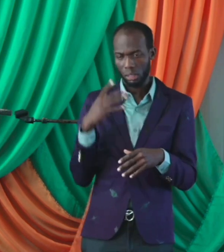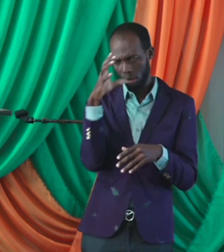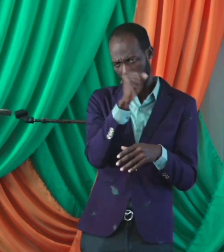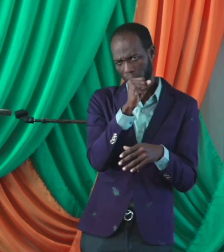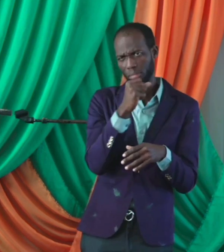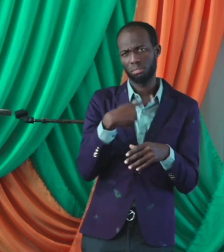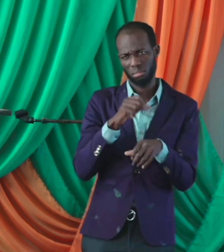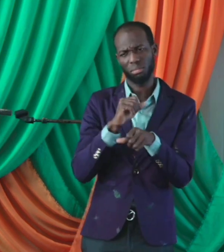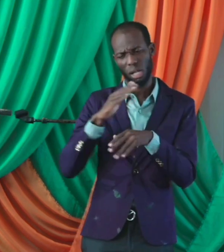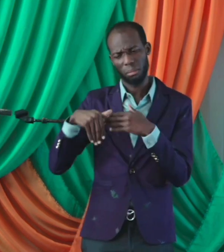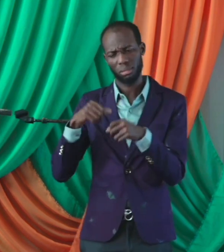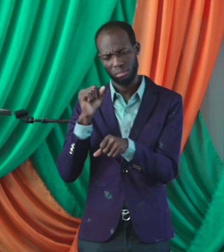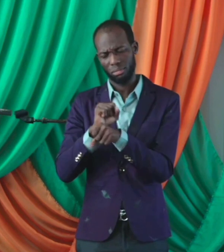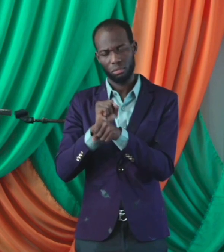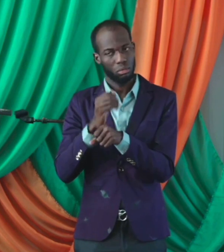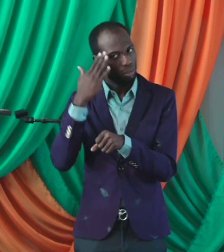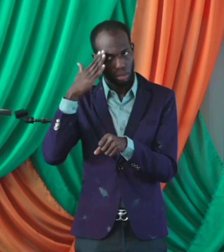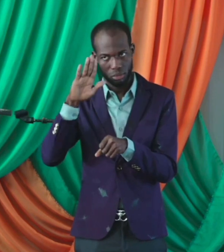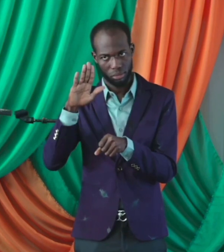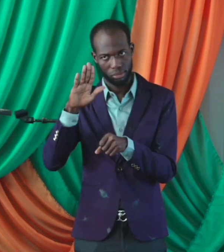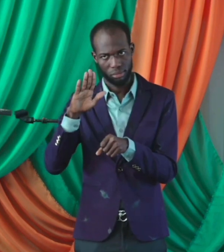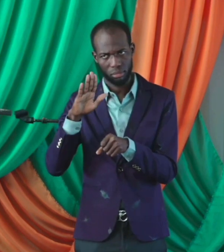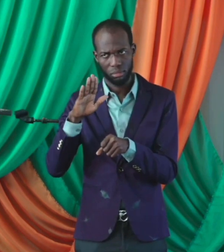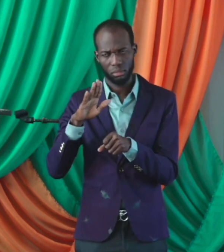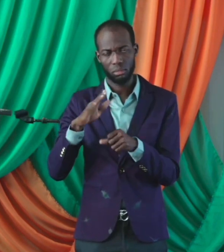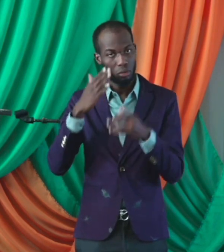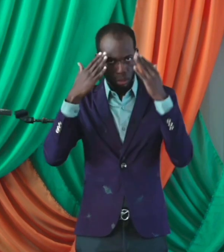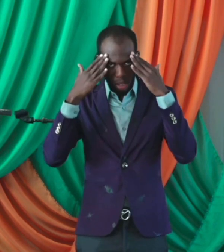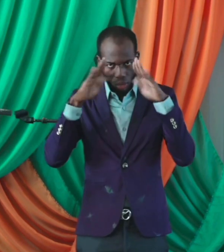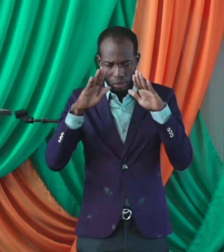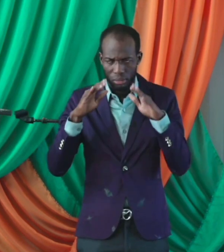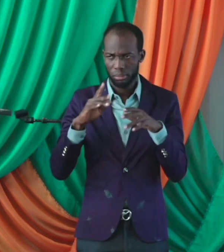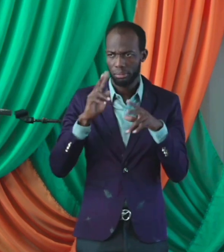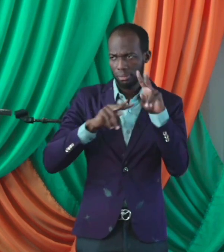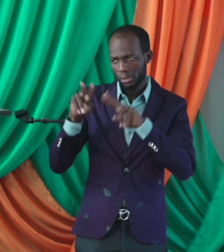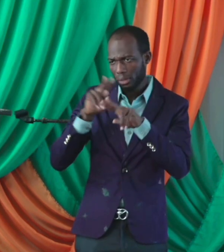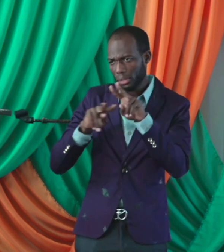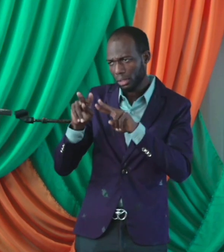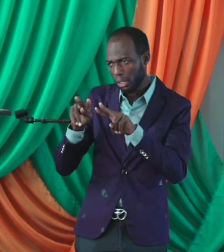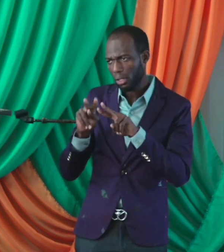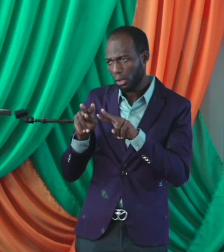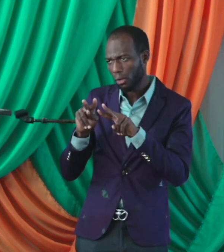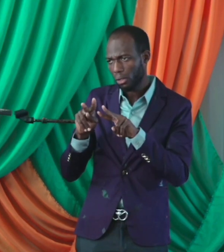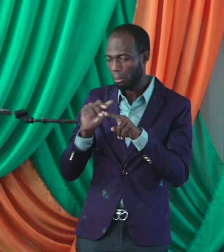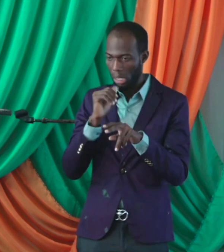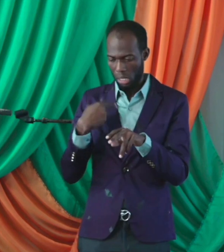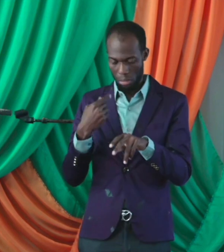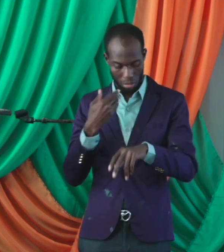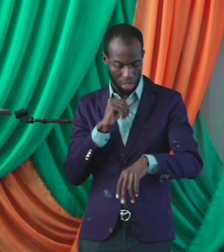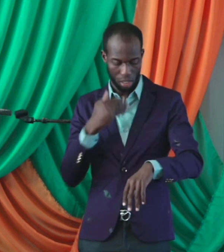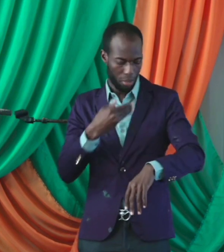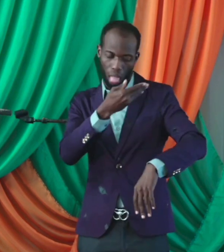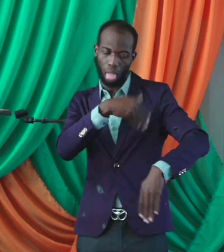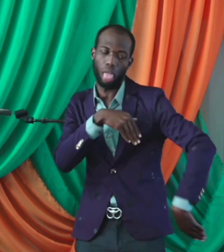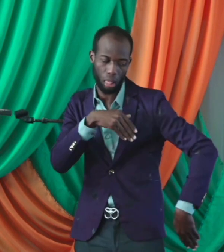à égalité. Je ne sais pas ça. Vous ne pouvez pas dire ça. Parce que, vous regardez le manque là. Vous regardez ce bagaille, hein.